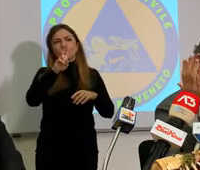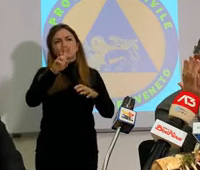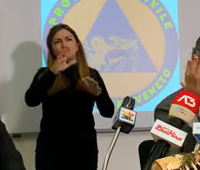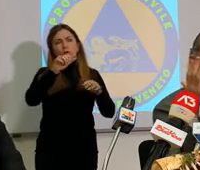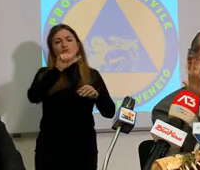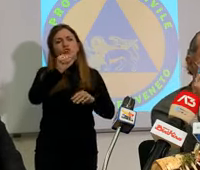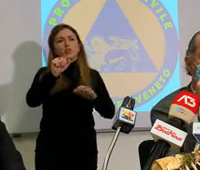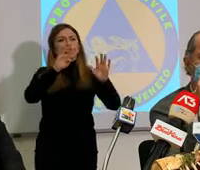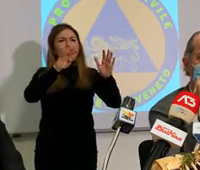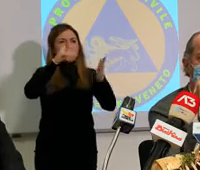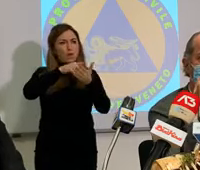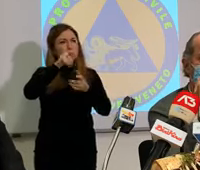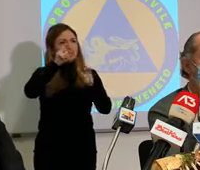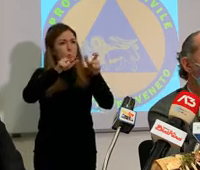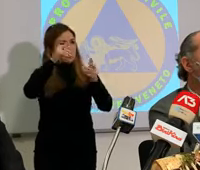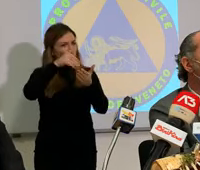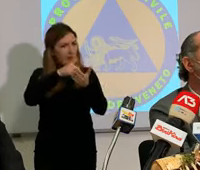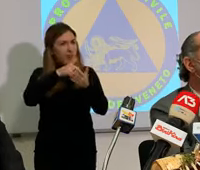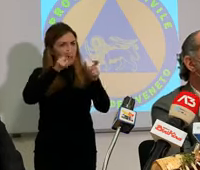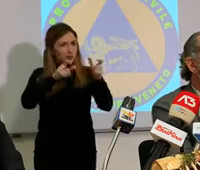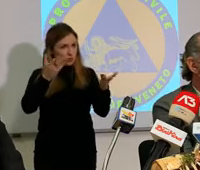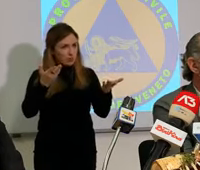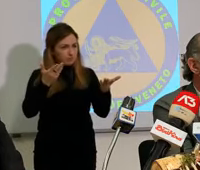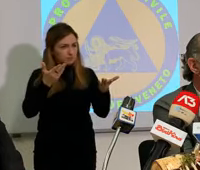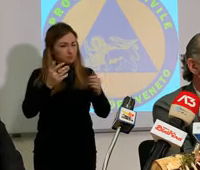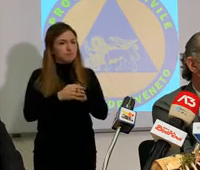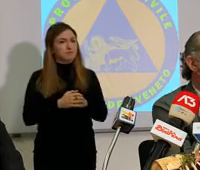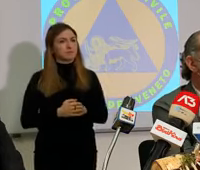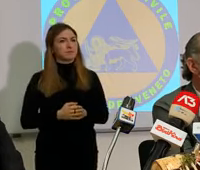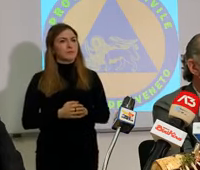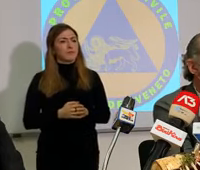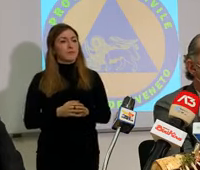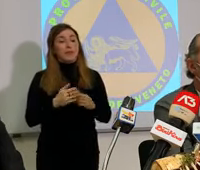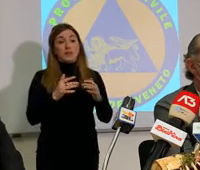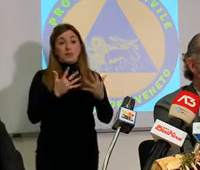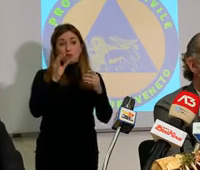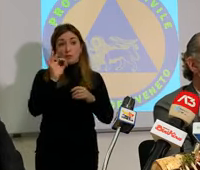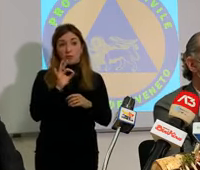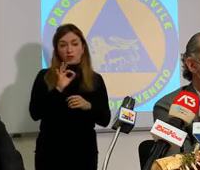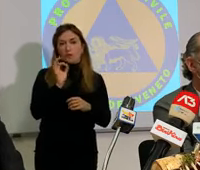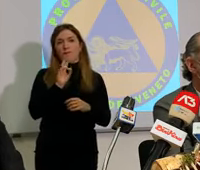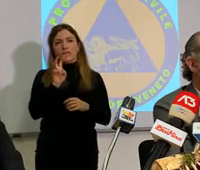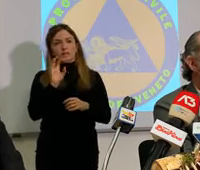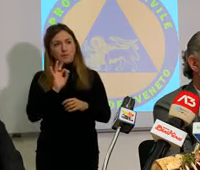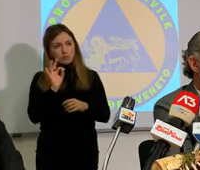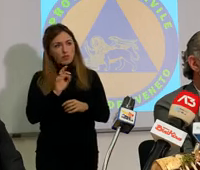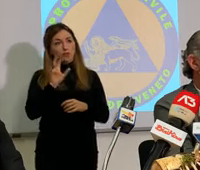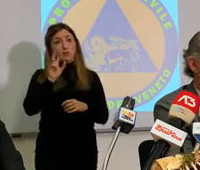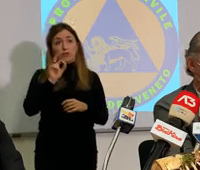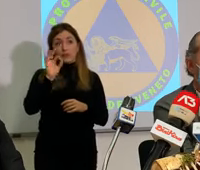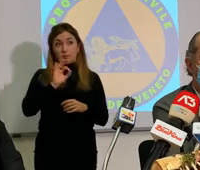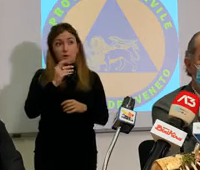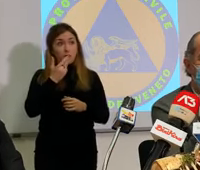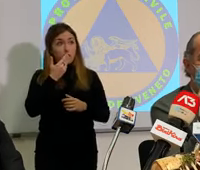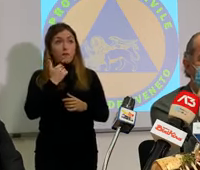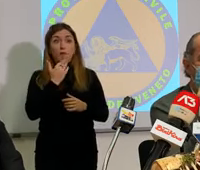no 194 al data se poi di questi i dieci per cento al 20 per cento 30 per cento non vorrà